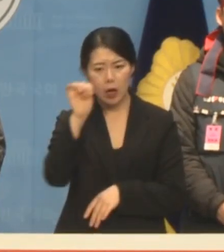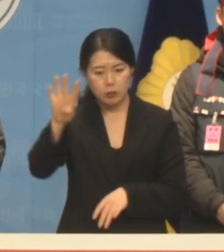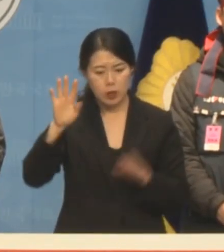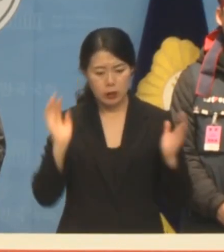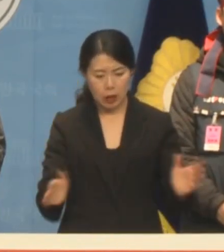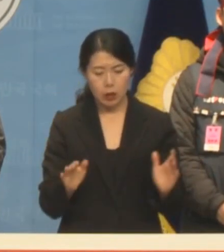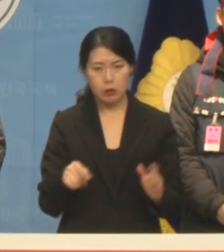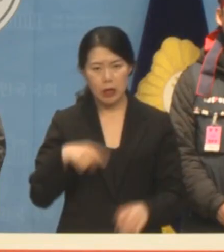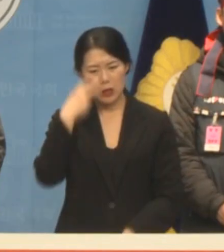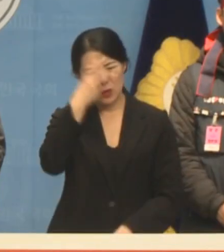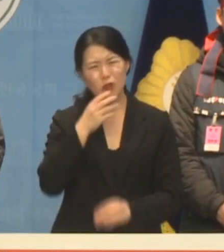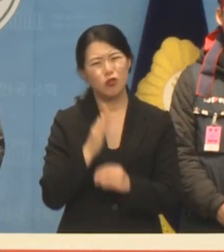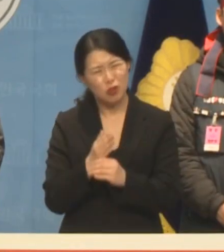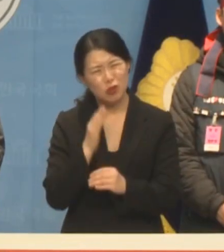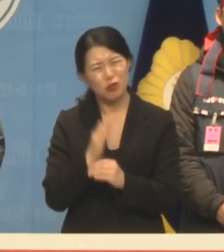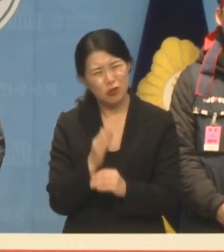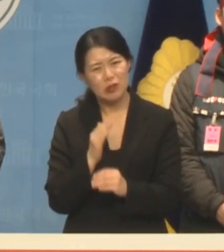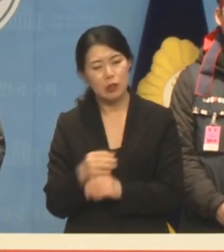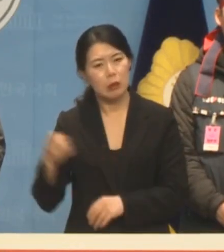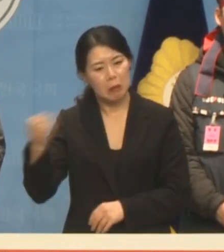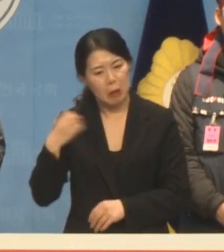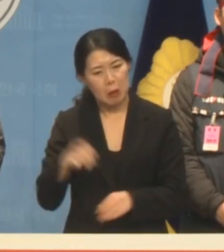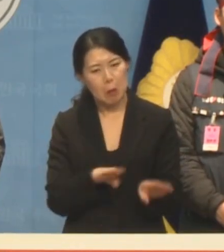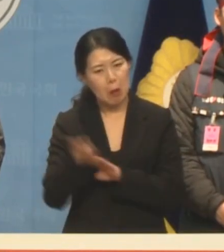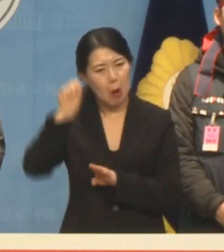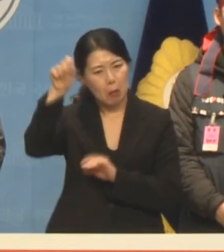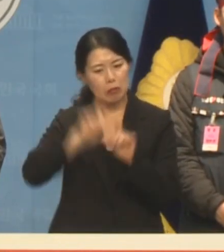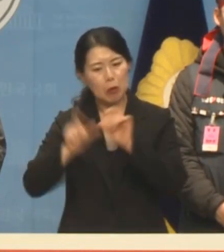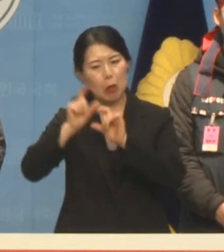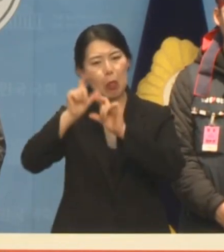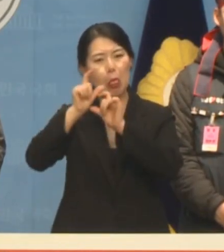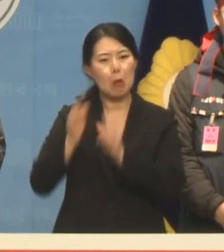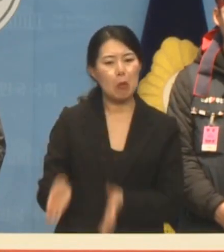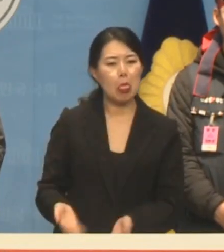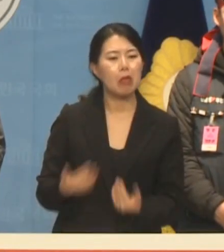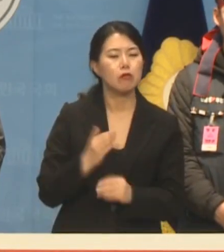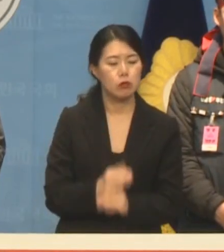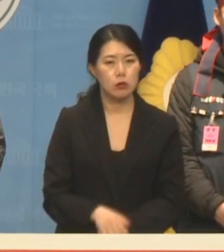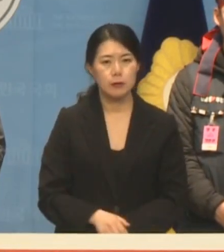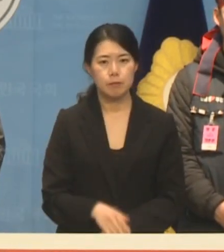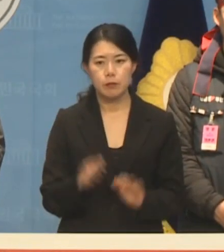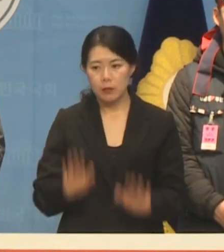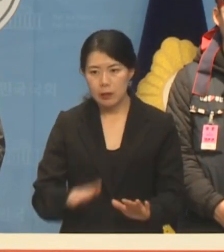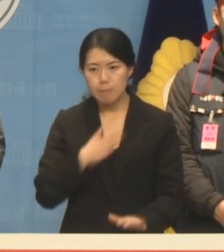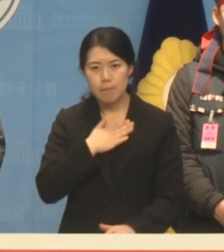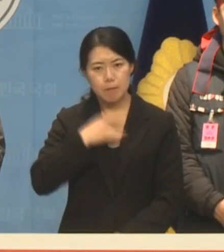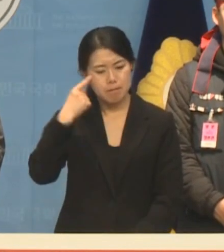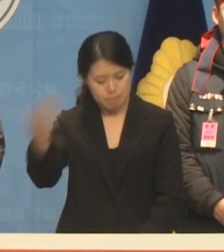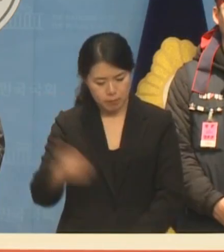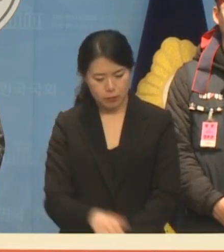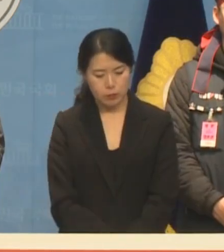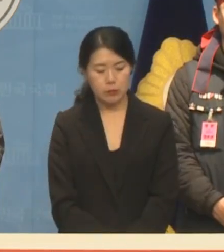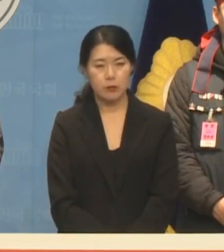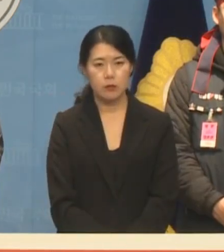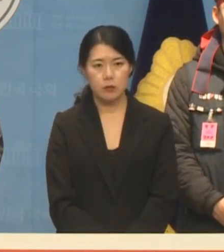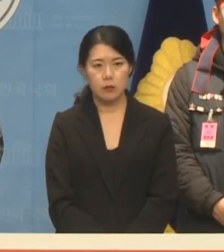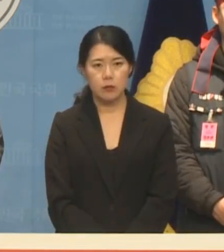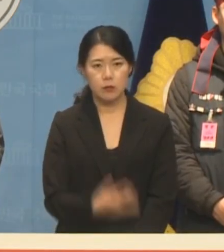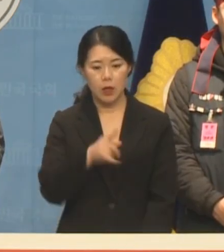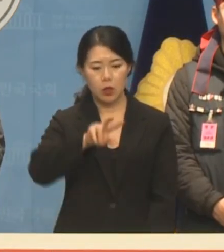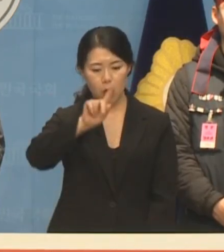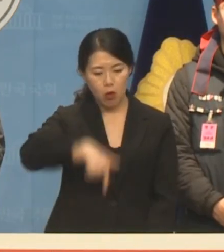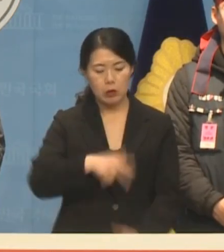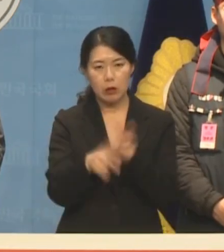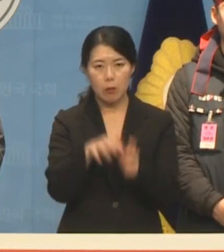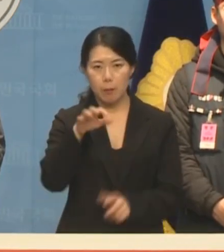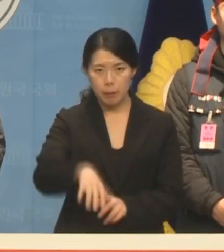말만 하면서 파업을 더욱 부추기고 있다. 우리는 고용노동부에게 묻는다. 대덕산업이